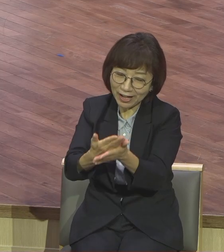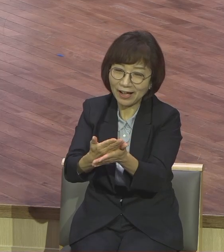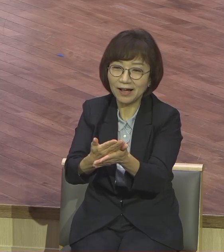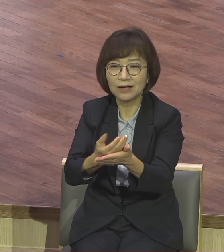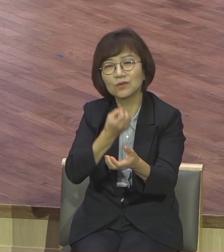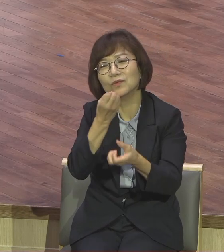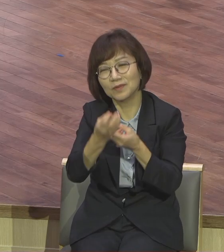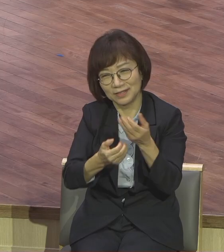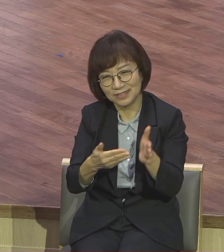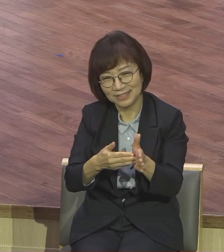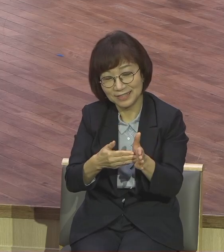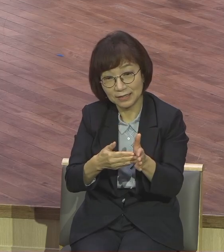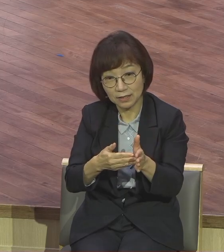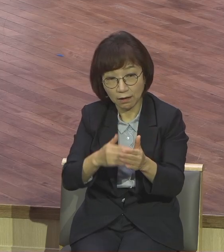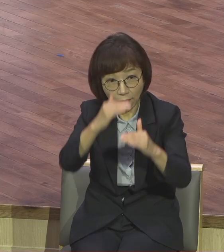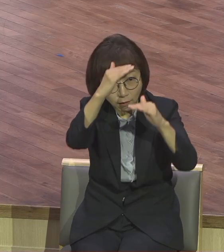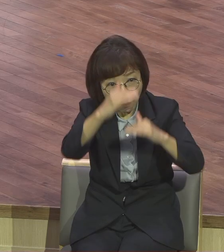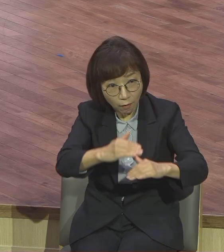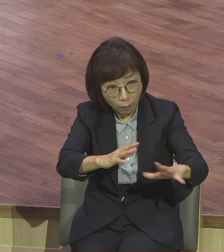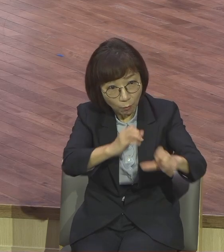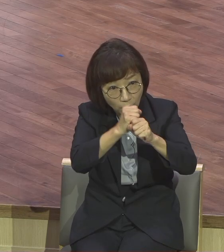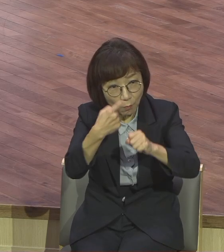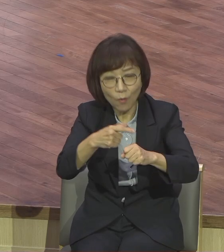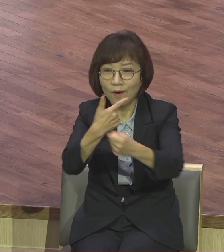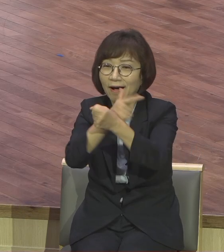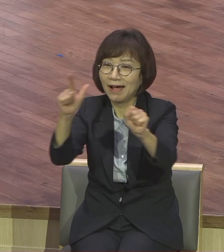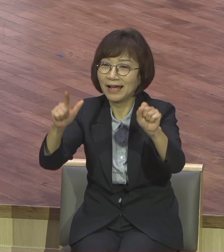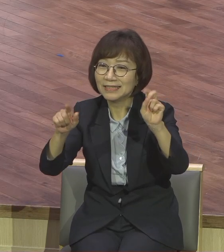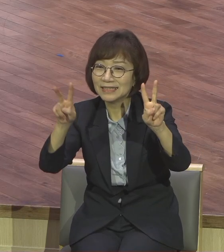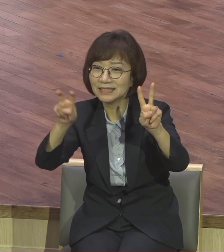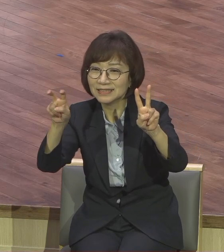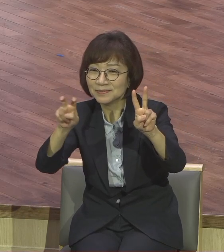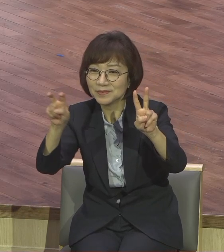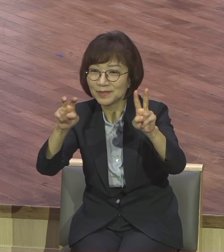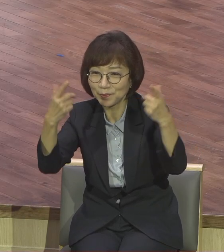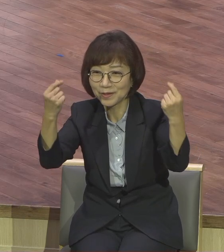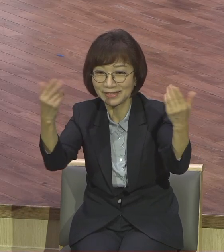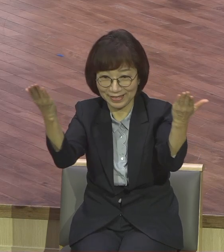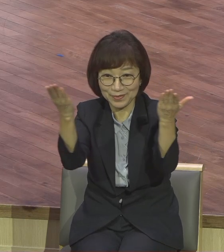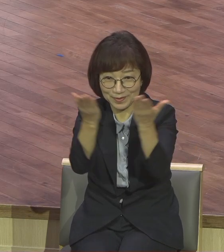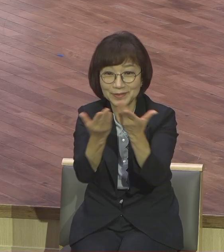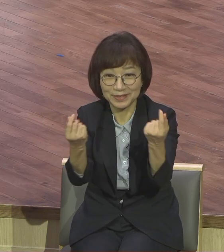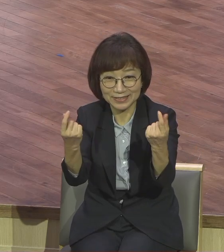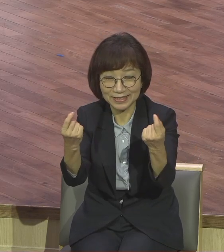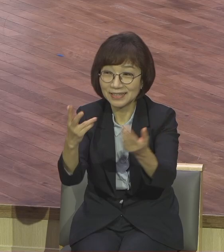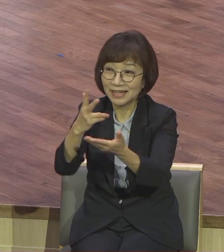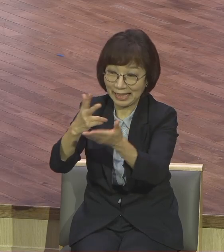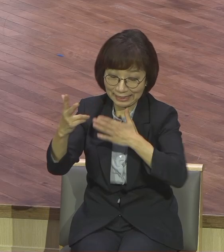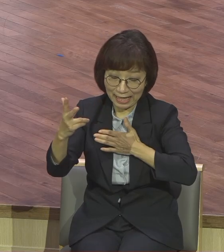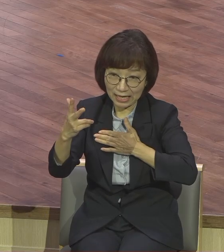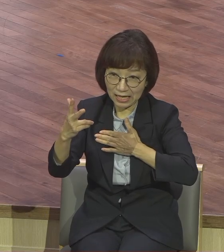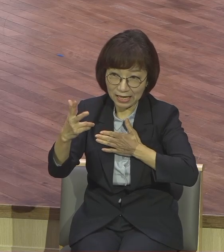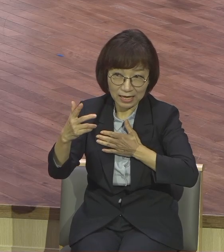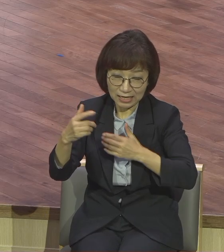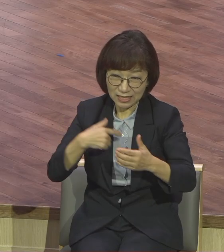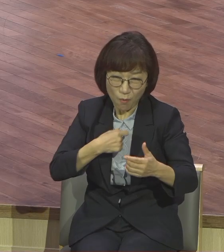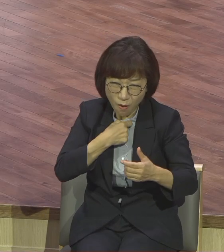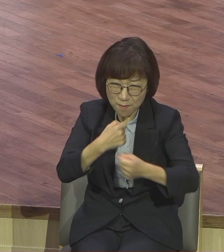갈라디아 2장 1절이죠. 그것뿐입니다. 주님께서 내 인생을 사십니다.